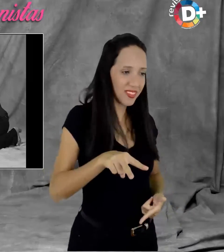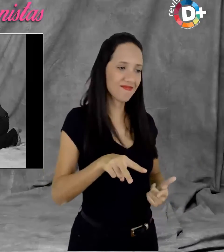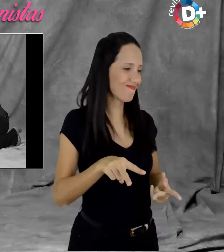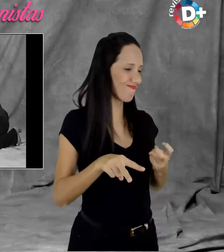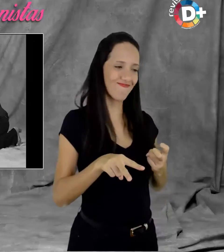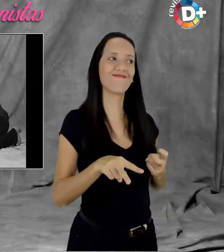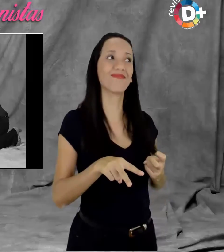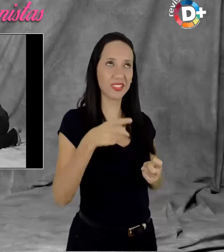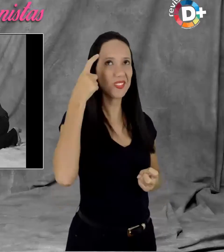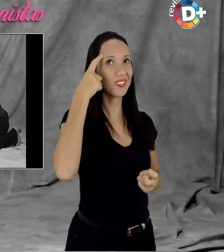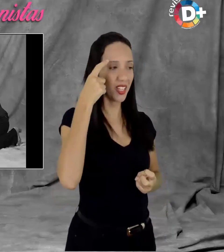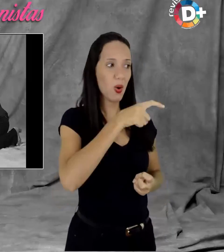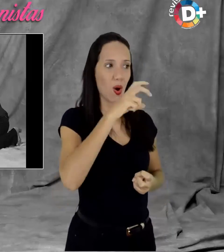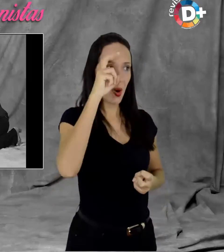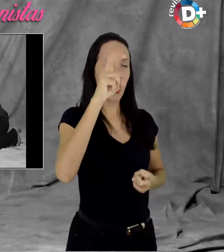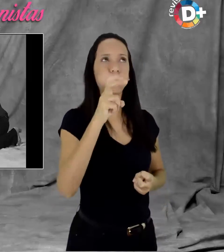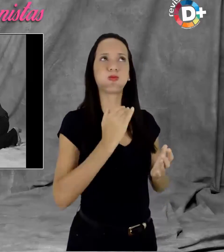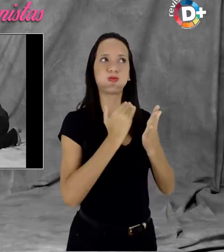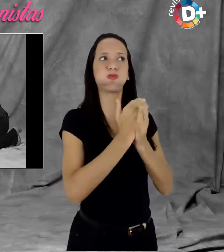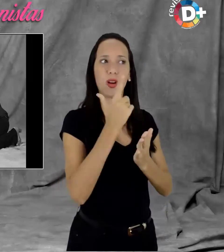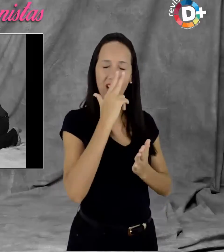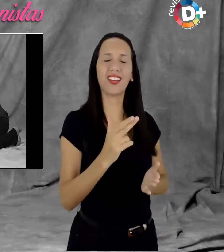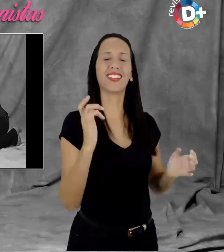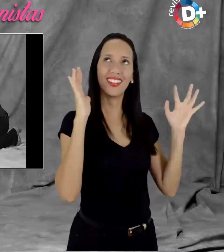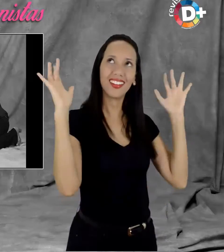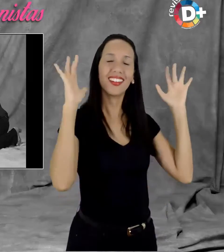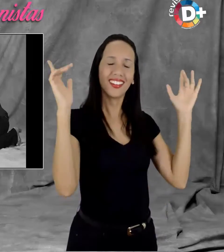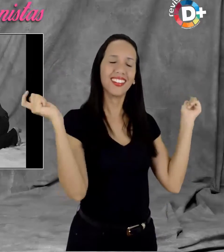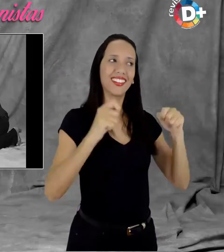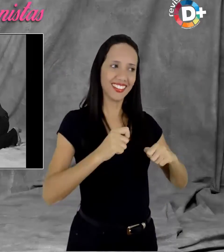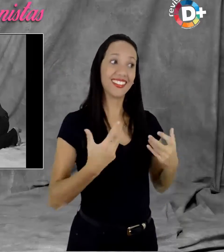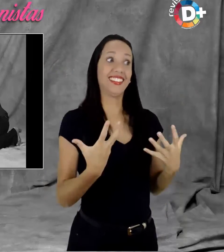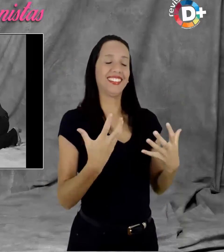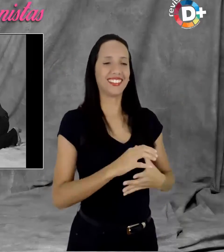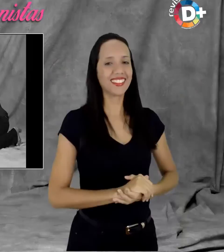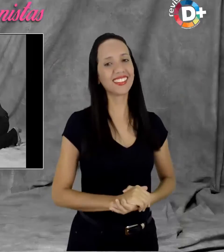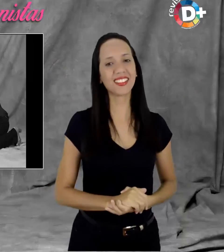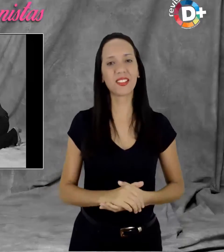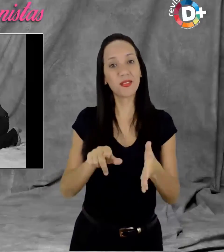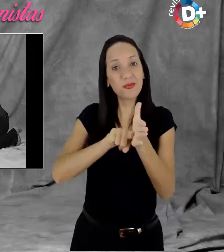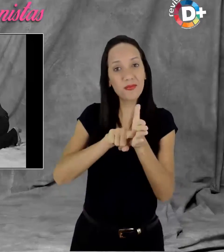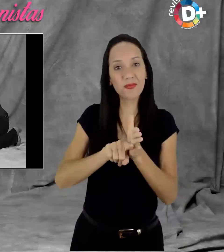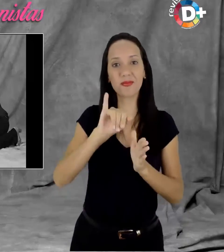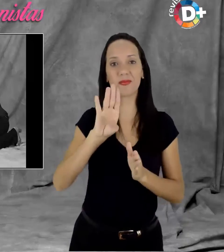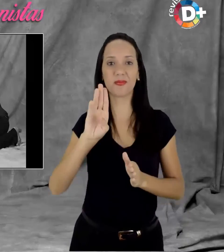que enxergo não vi. Pensei comigo, isso aqui vai render. Segundo o censo de 2010